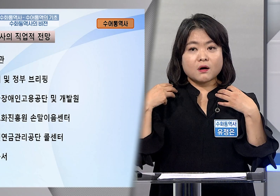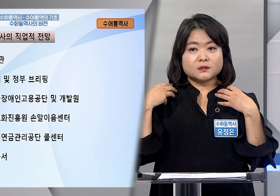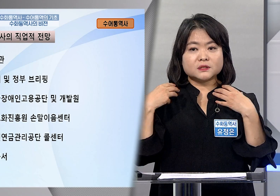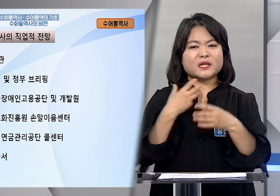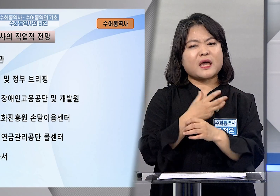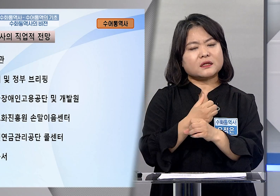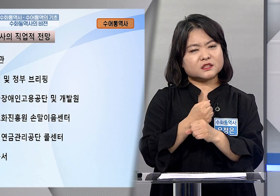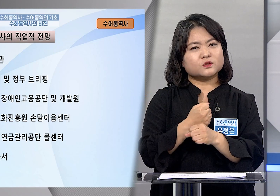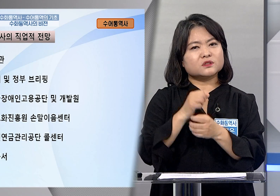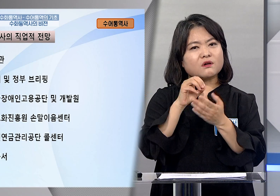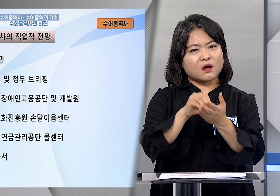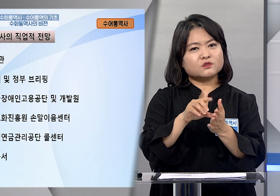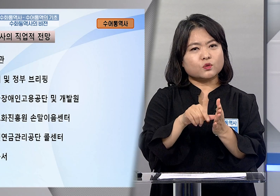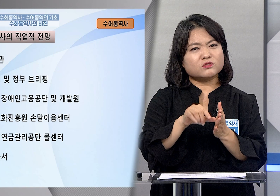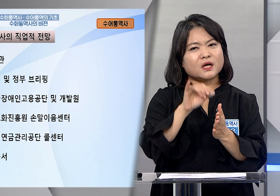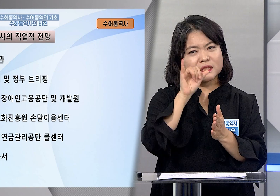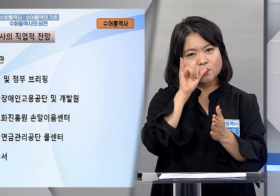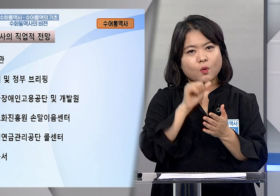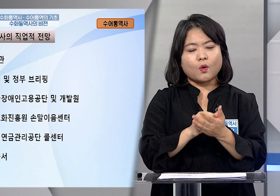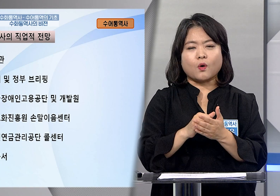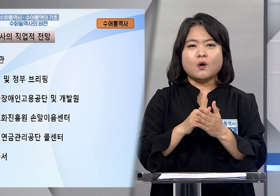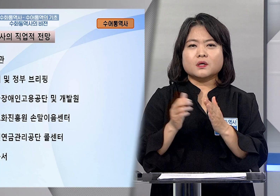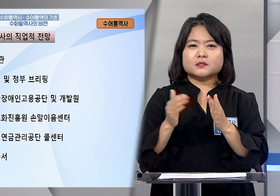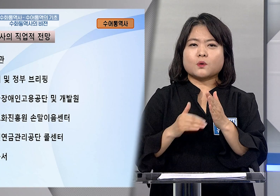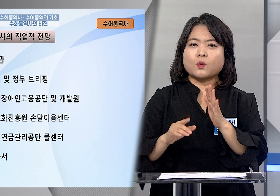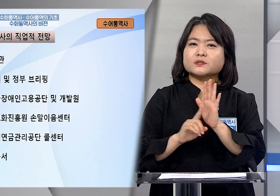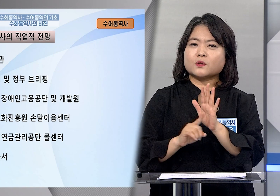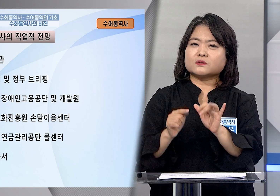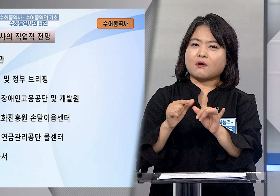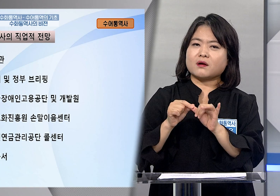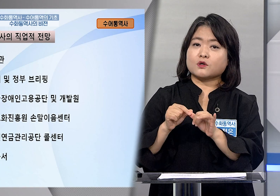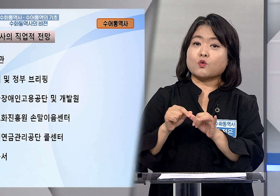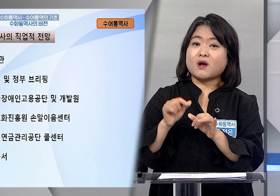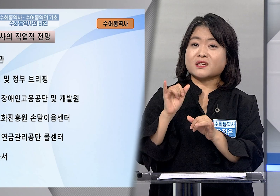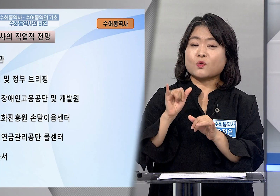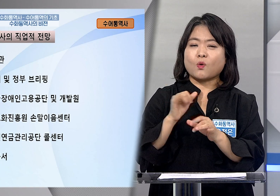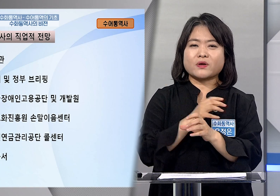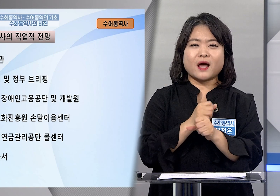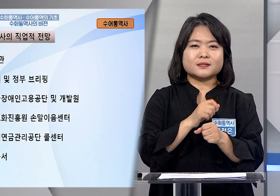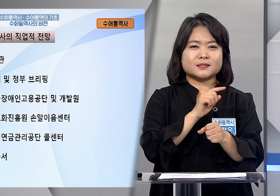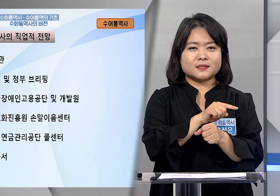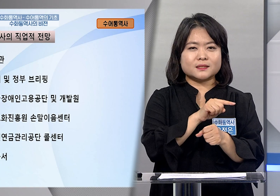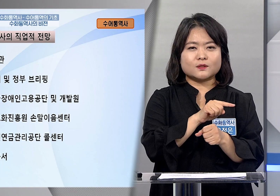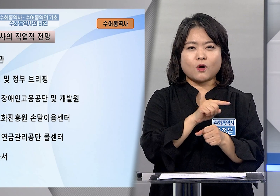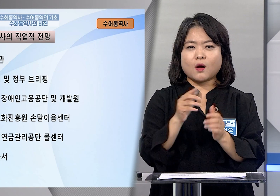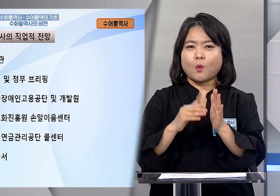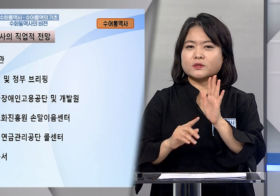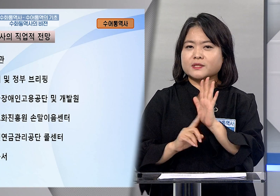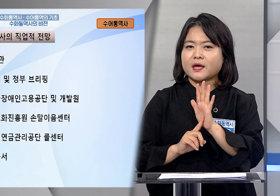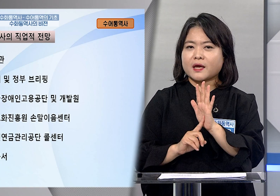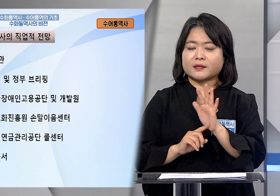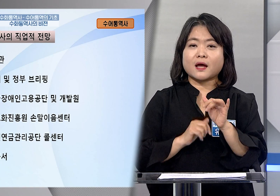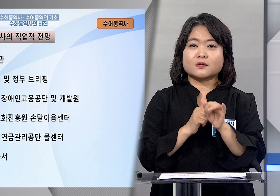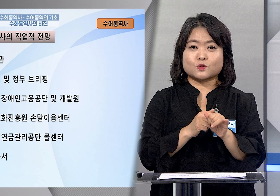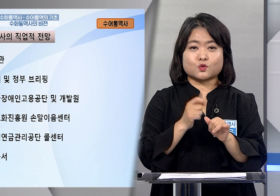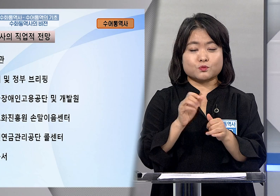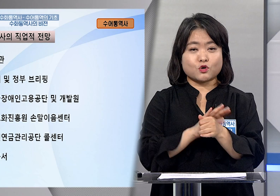관공서는 계약직으로 들어가는 경우가 있고 이제 공채로 들어가는 경우가 있고 계약직과 공채에 따라서 조금 처우는